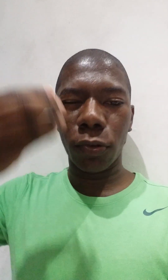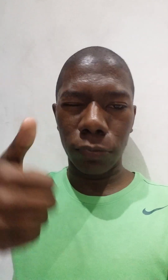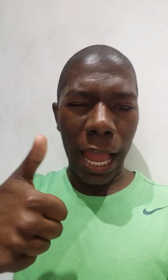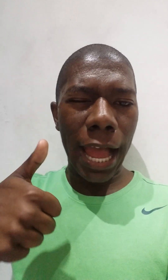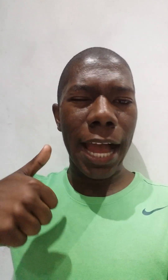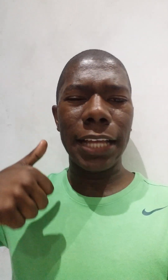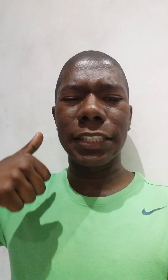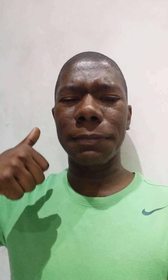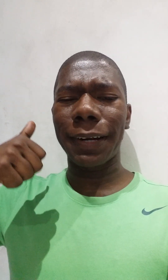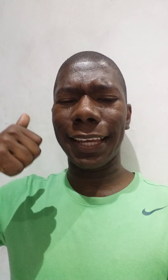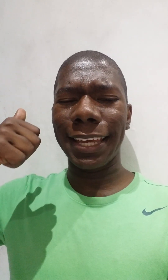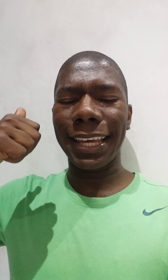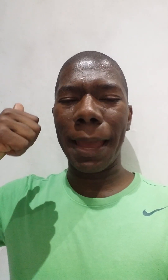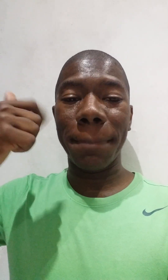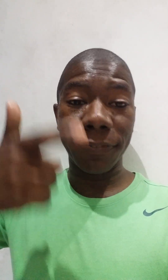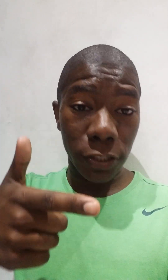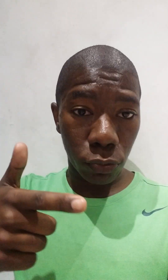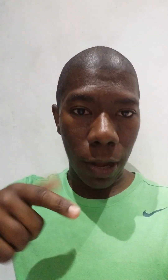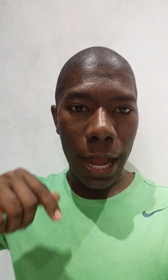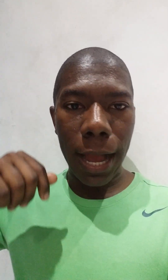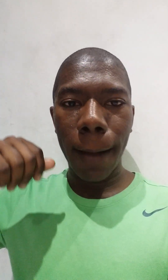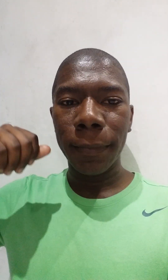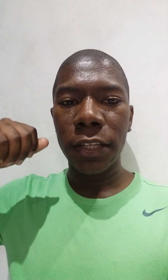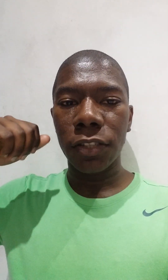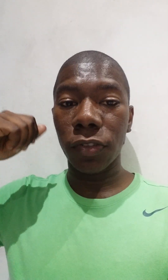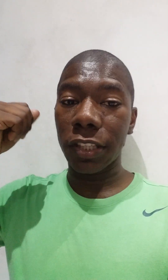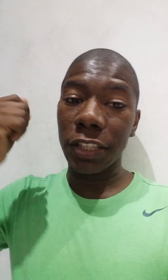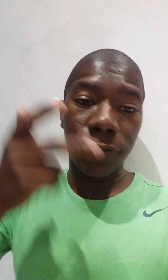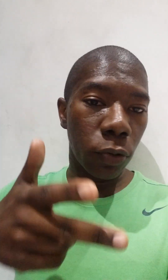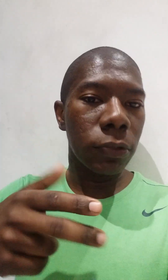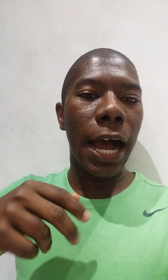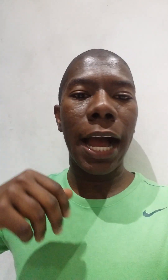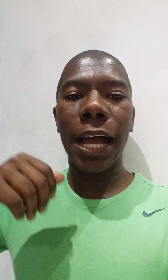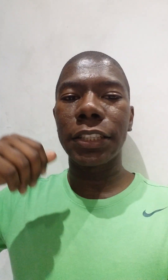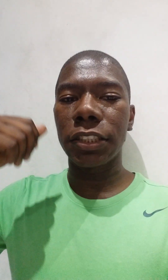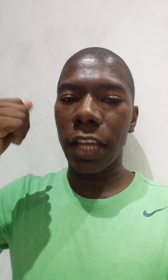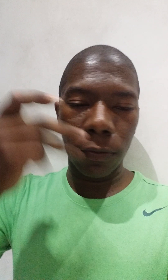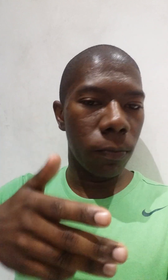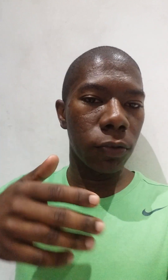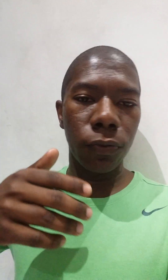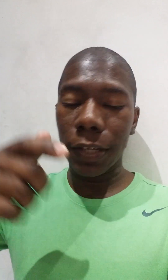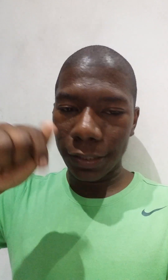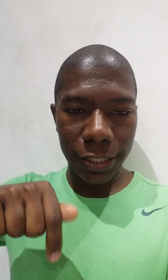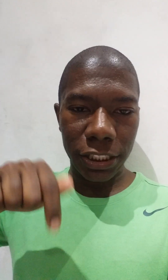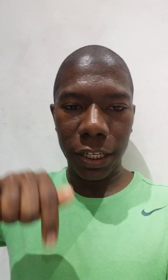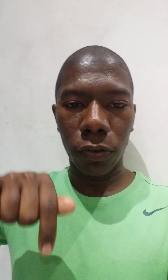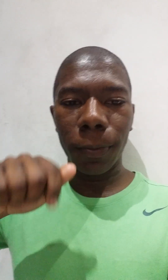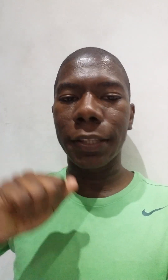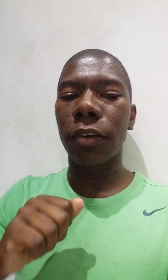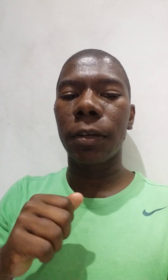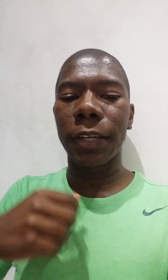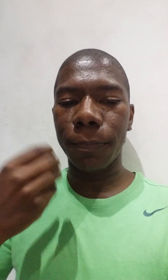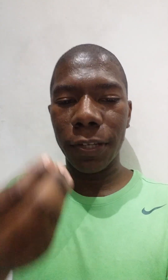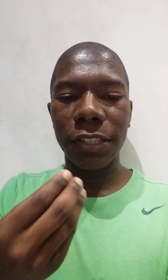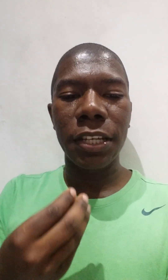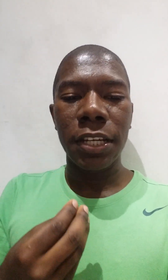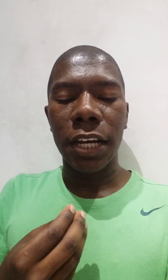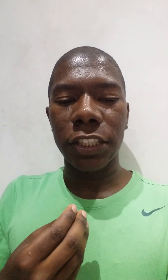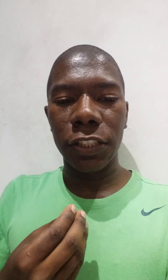dificuldade para quem quer aperfeiçoar se você tem dificuldade tem alguma dúvida que vocêis deixar aqui no comentário também depois a gente